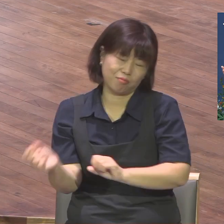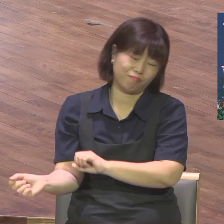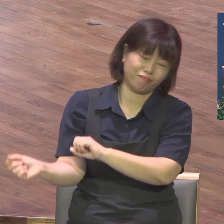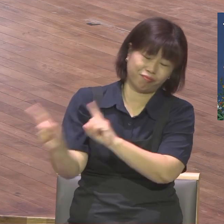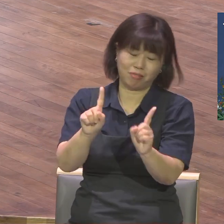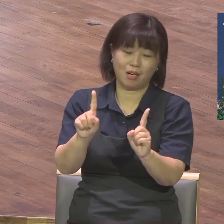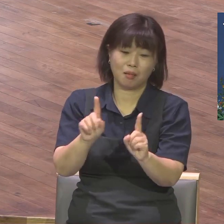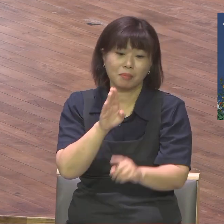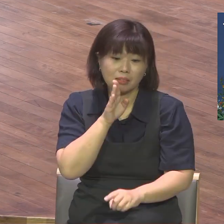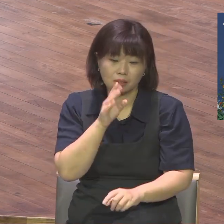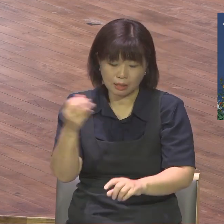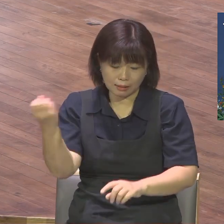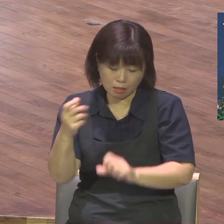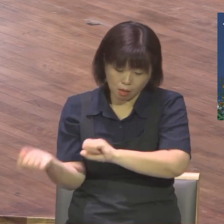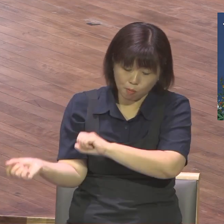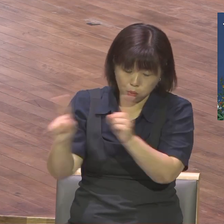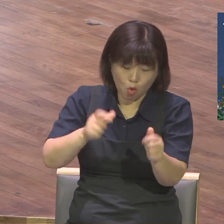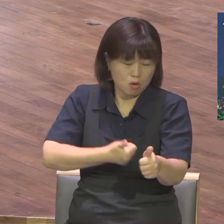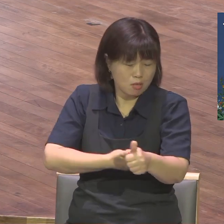있다.